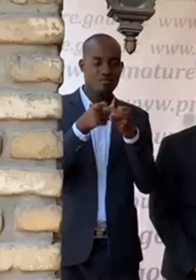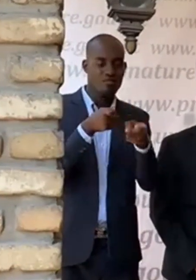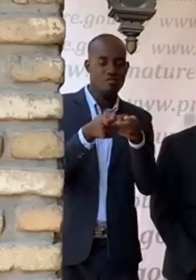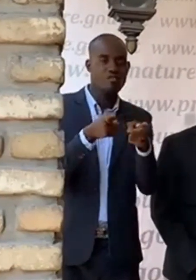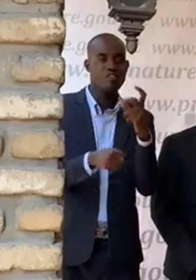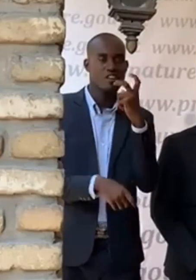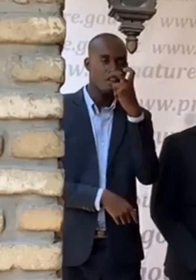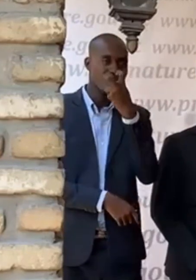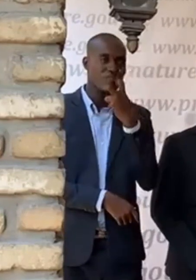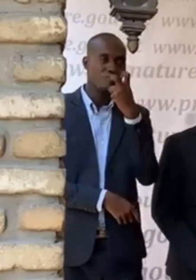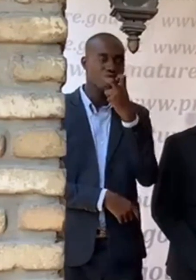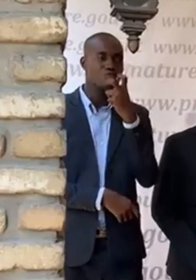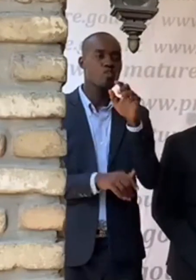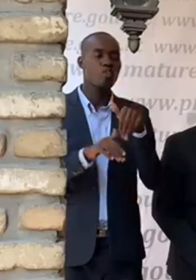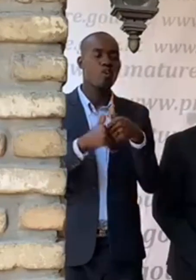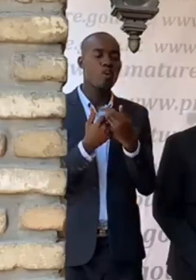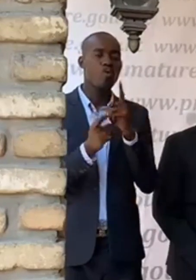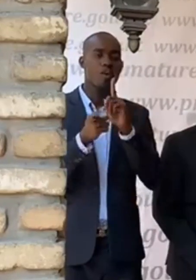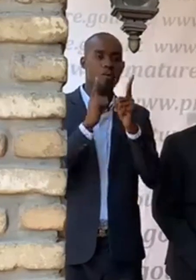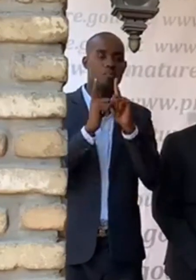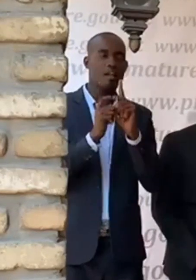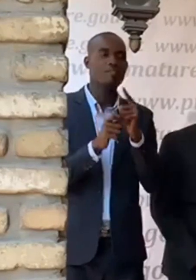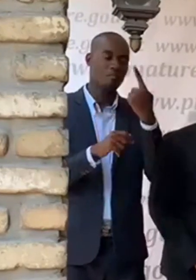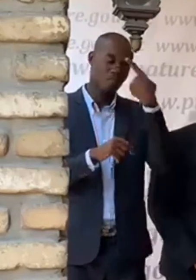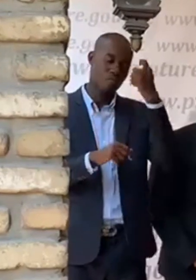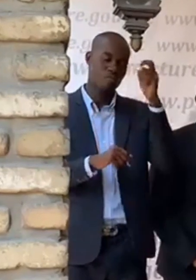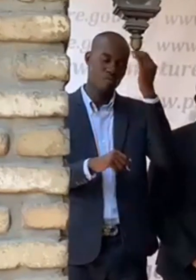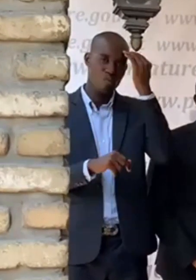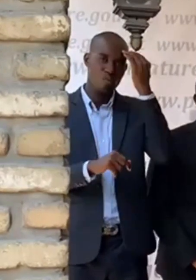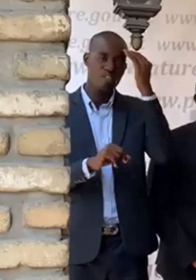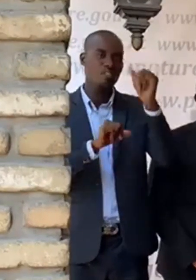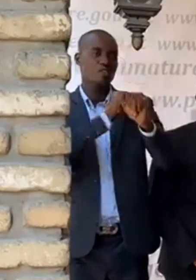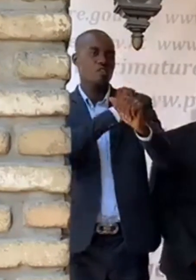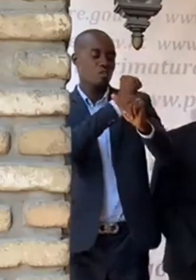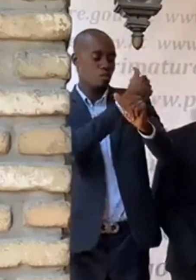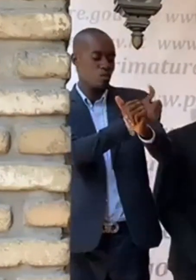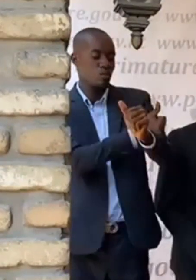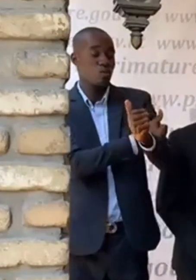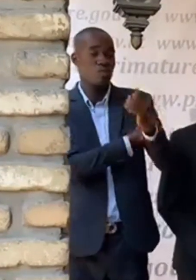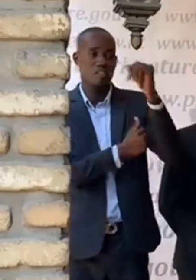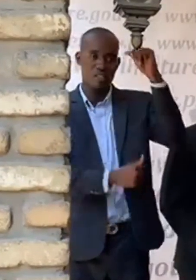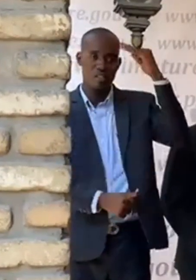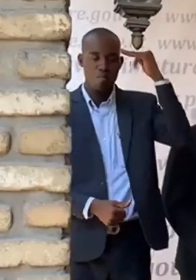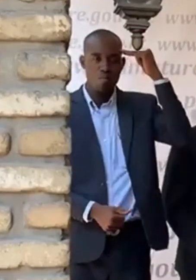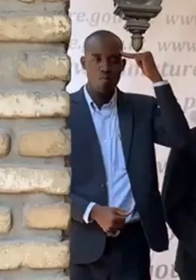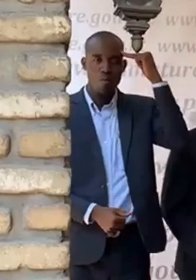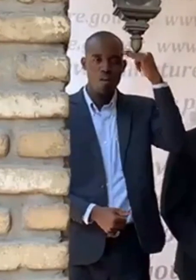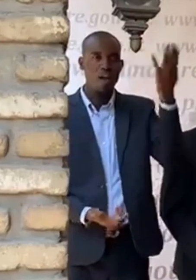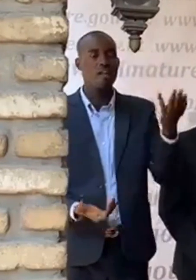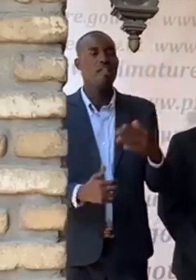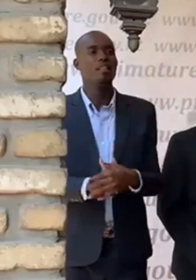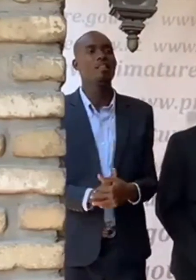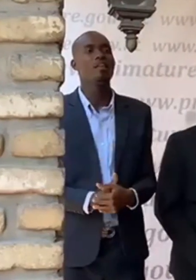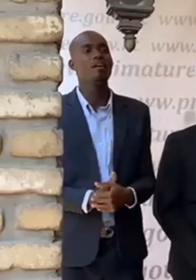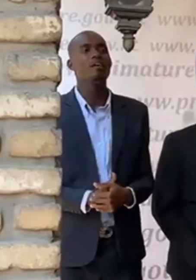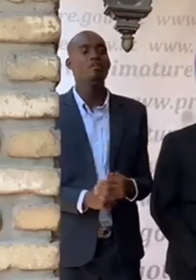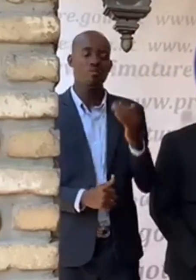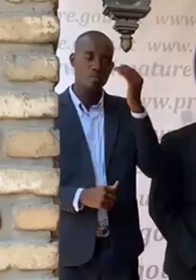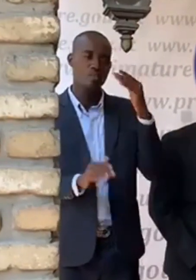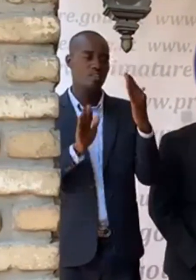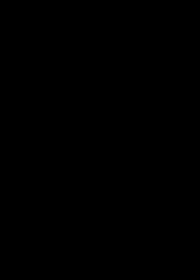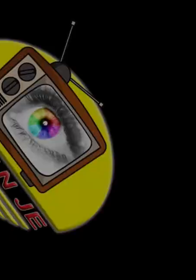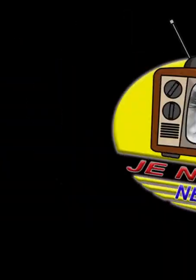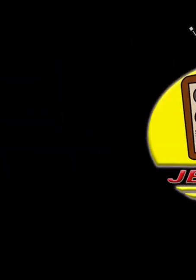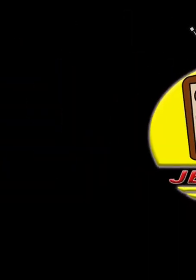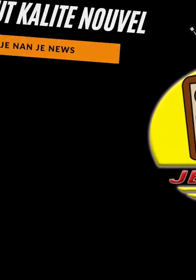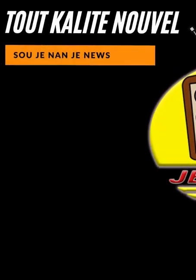des vidéos ça et qui peut-être beaucoup abonné avec channel là n'a invité ou abonné avec channel là pour nous capable agrandir communauté